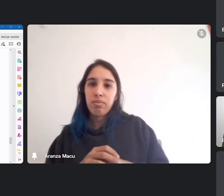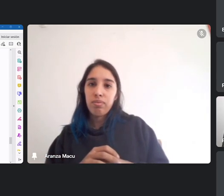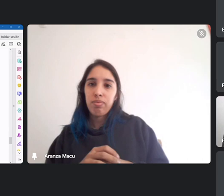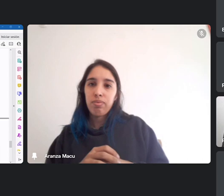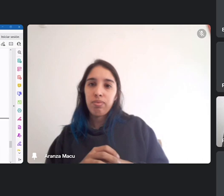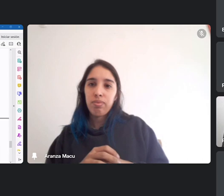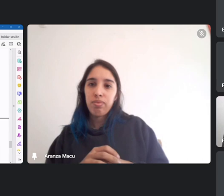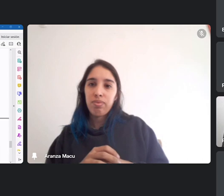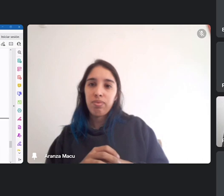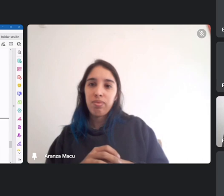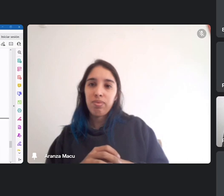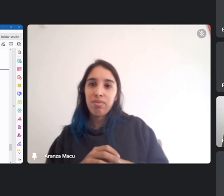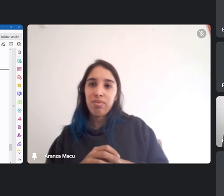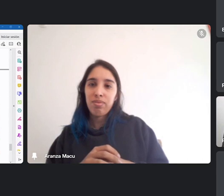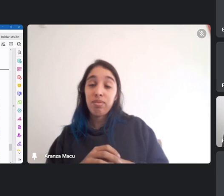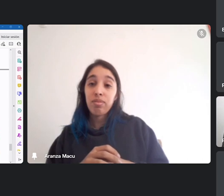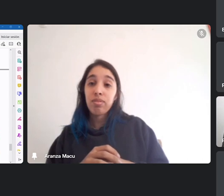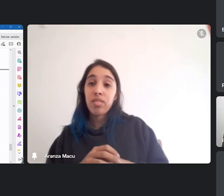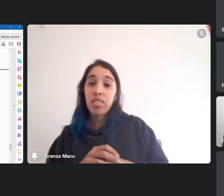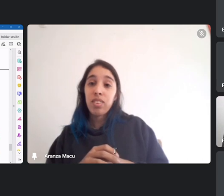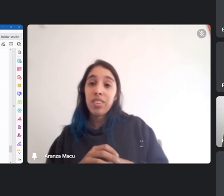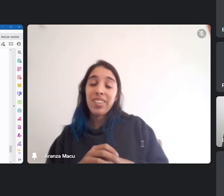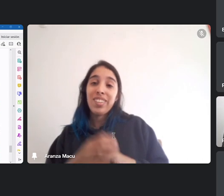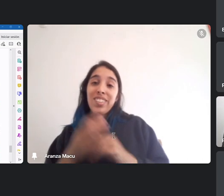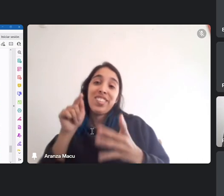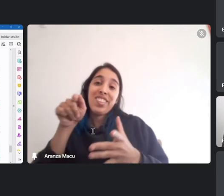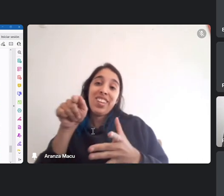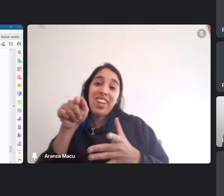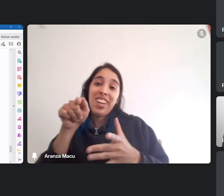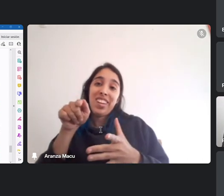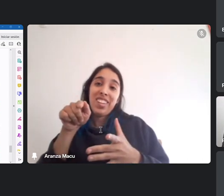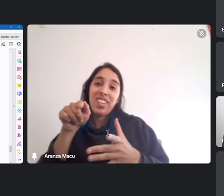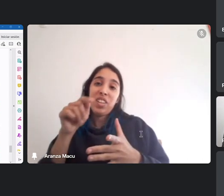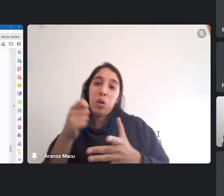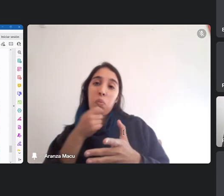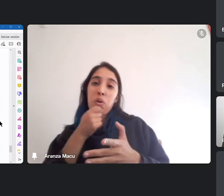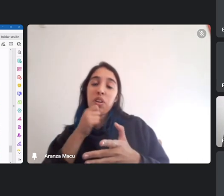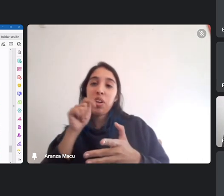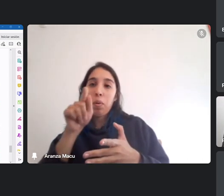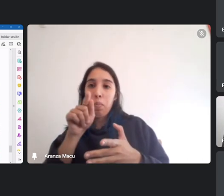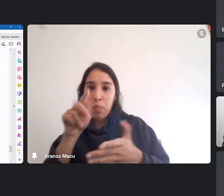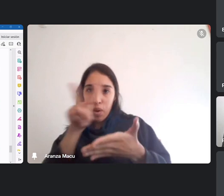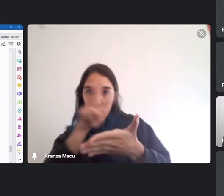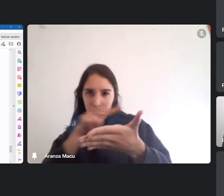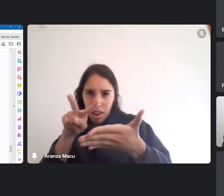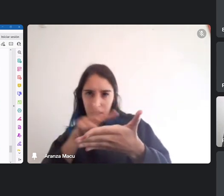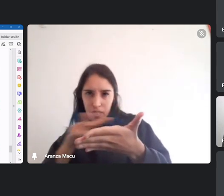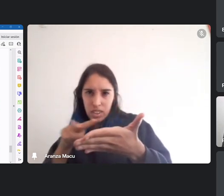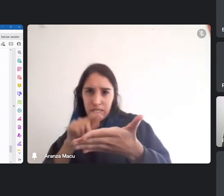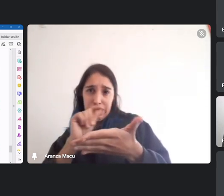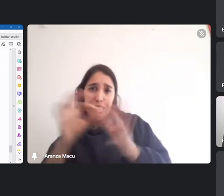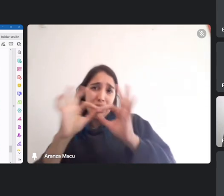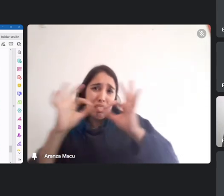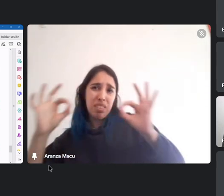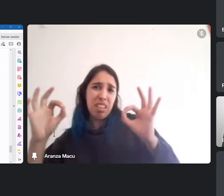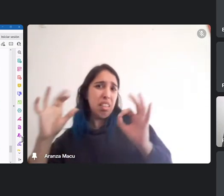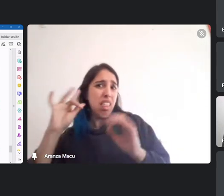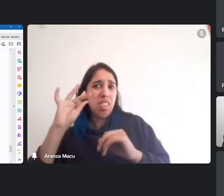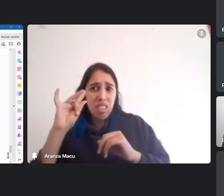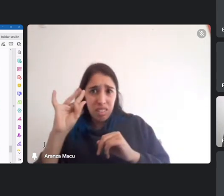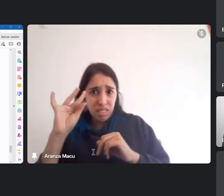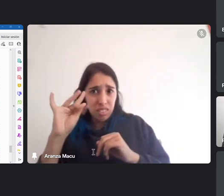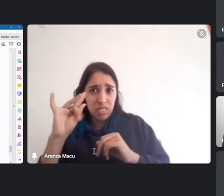Yo acá les puse, por ejemplo, este para. Acá les anoté todo esta. Esta frase es difícil, ¿sí? Y entonces después la